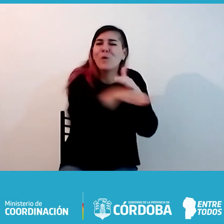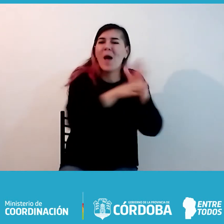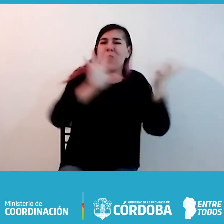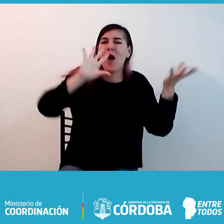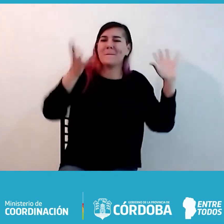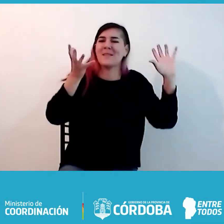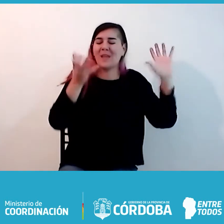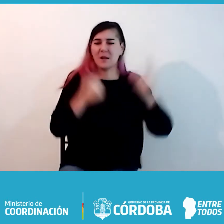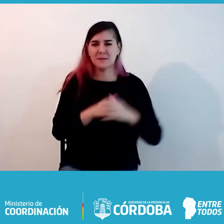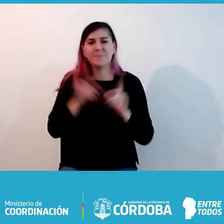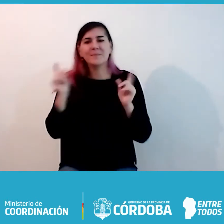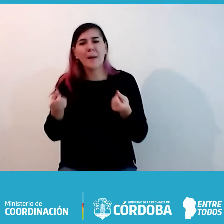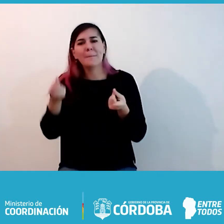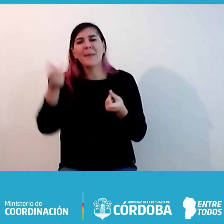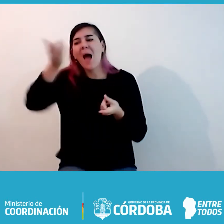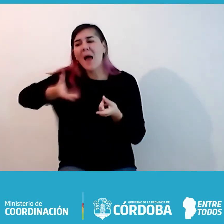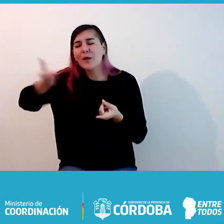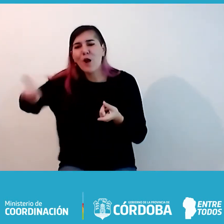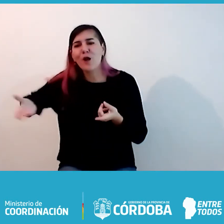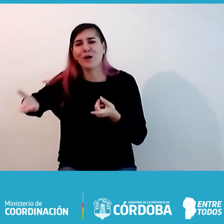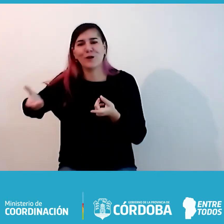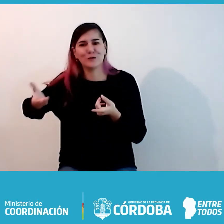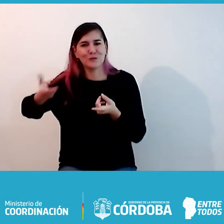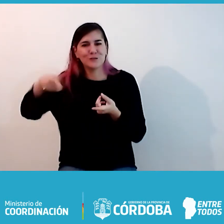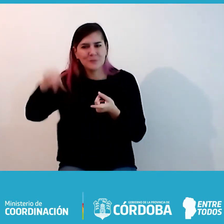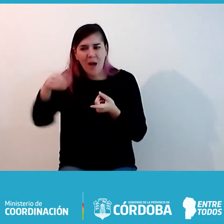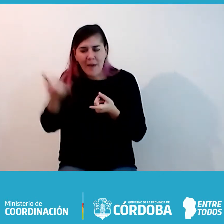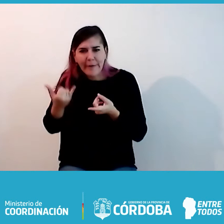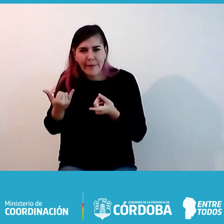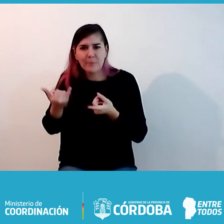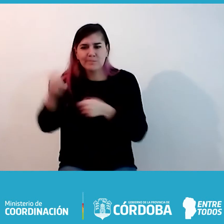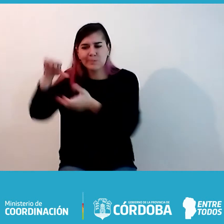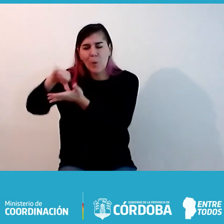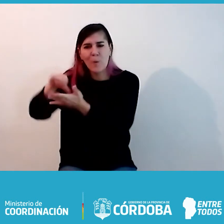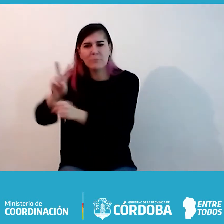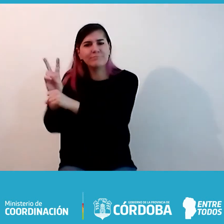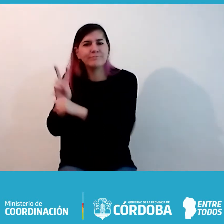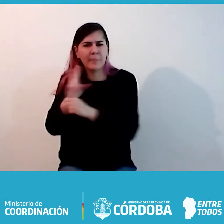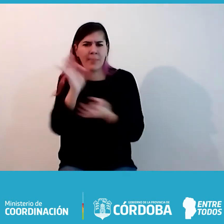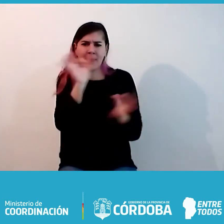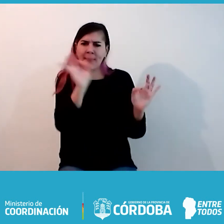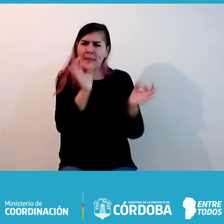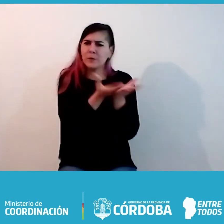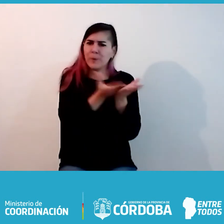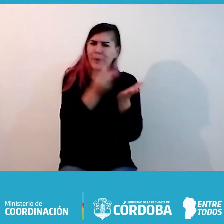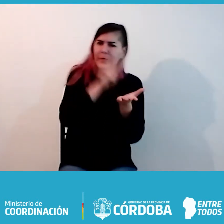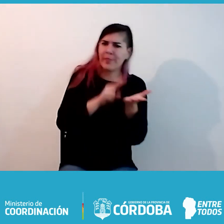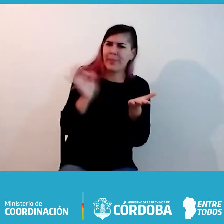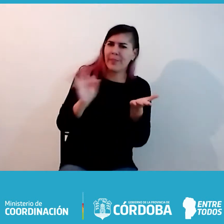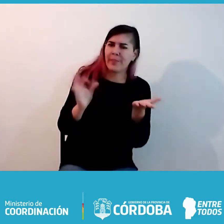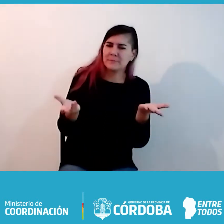Los yacimientos arqueológicos y paleontológicos, expresa, no figuran en este estudio de